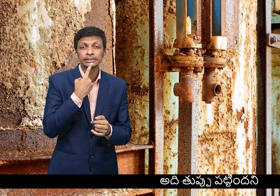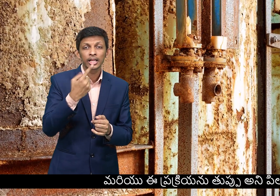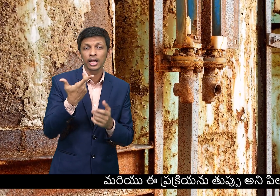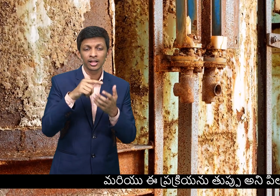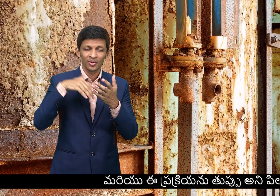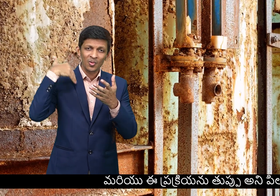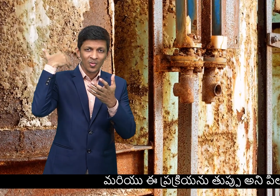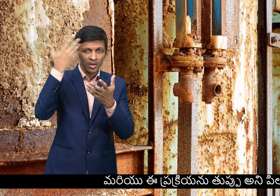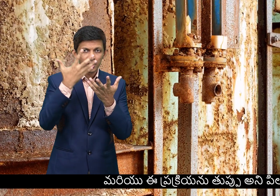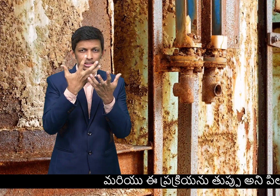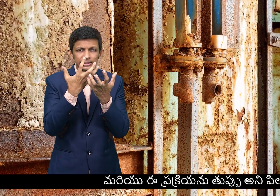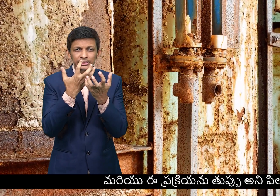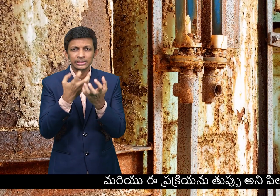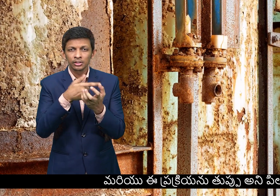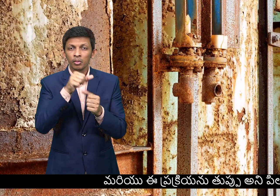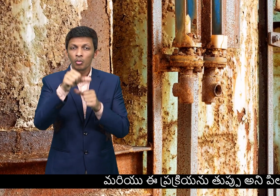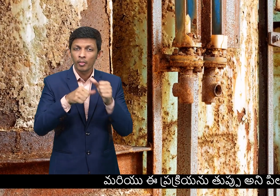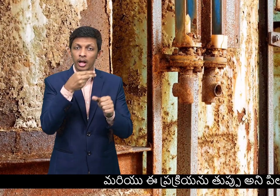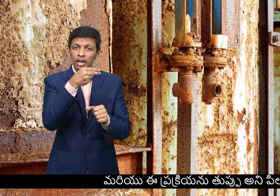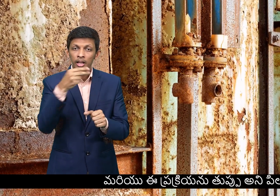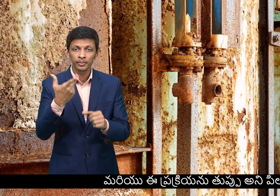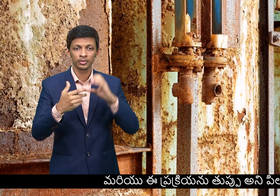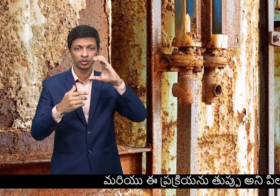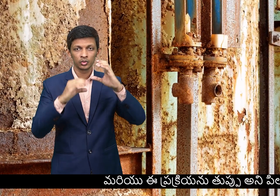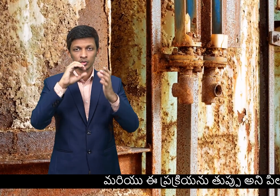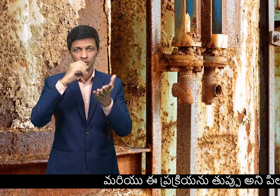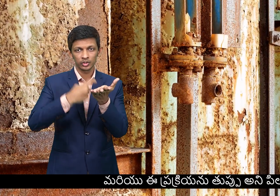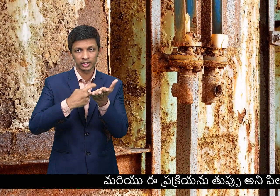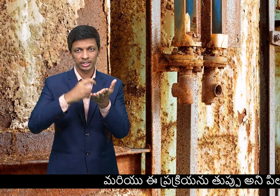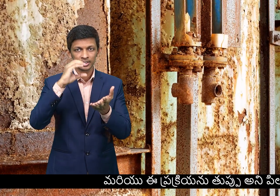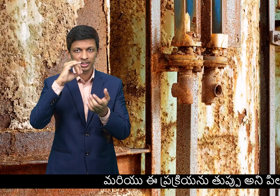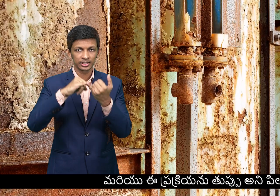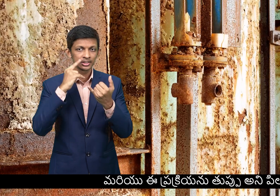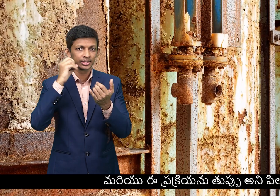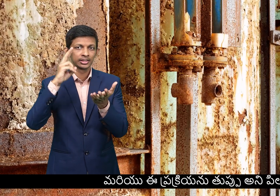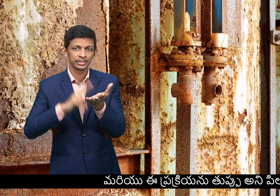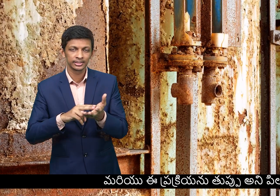పట్టిందని మరియు ఈ ప్రక్రియను తుప్పు అని పిలుస్తారు.